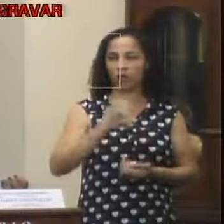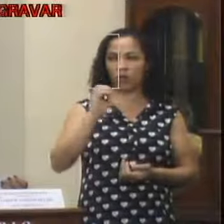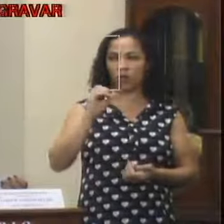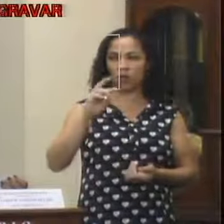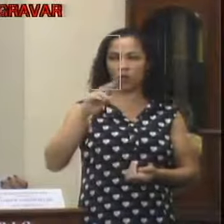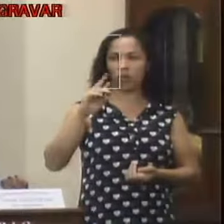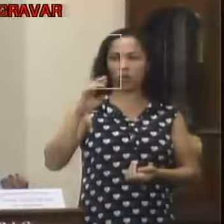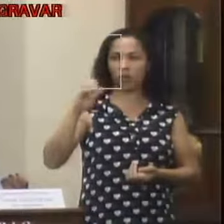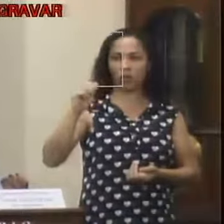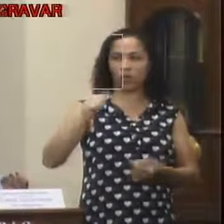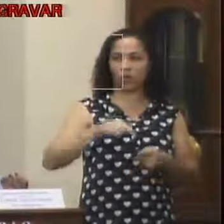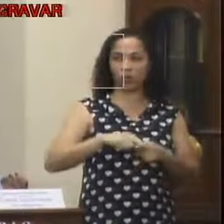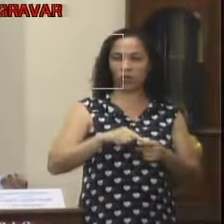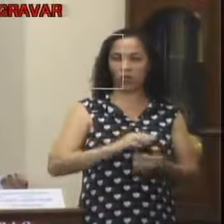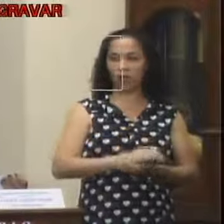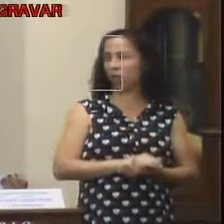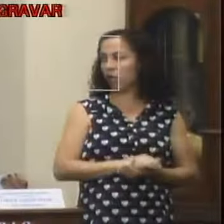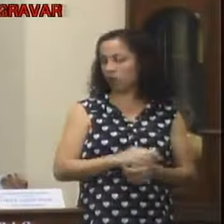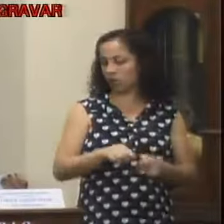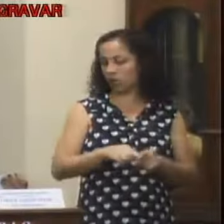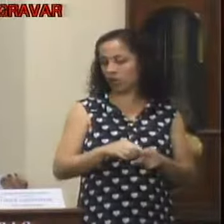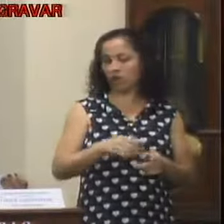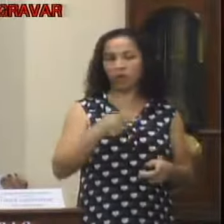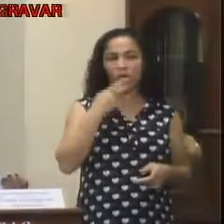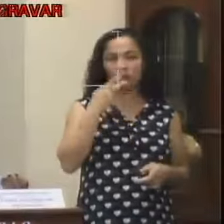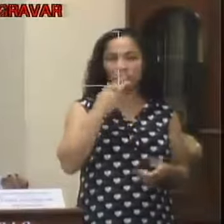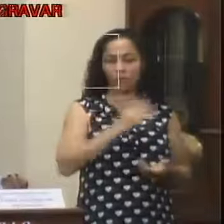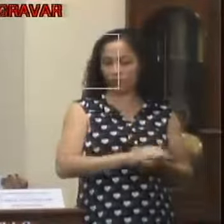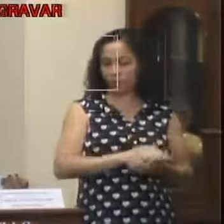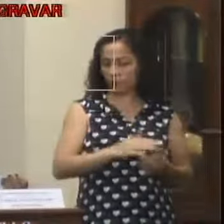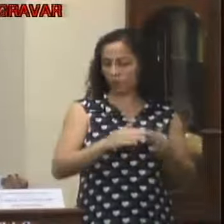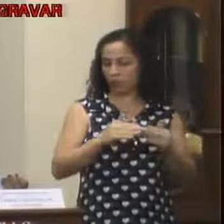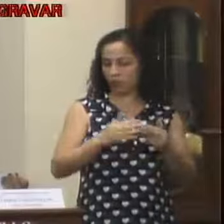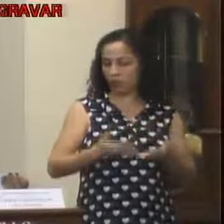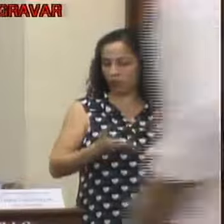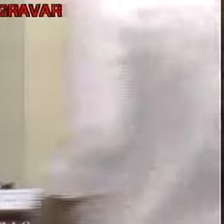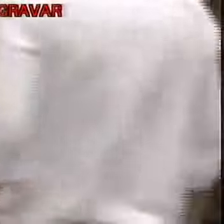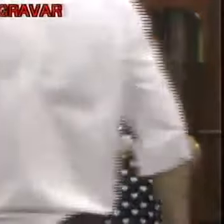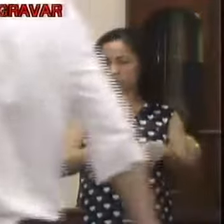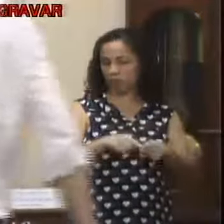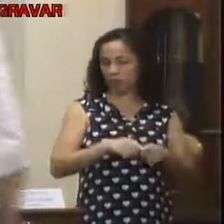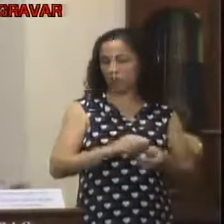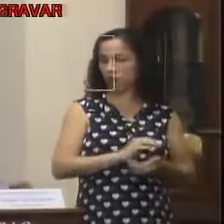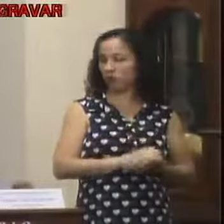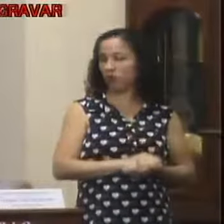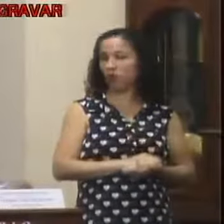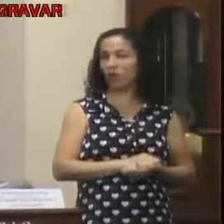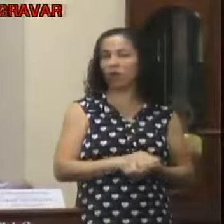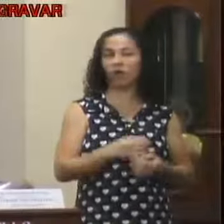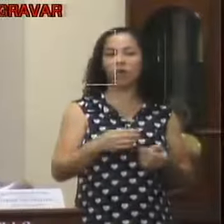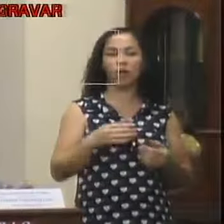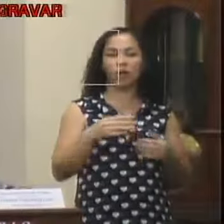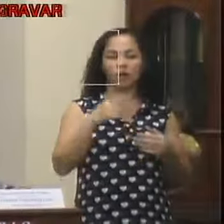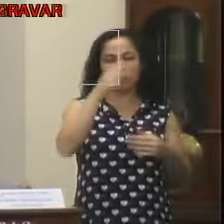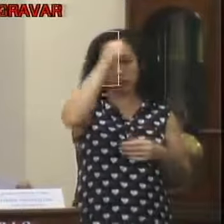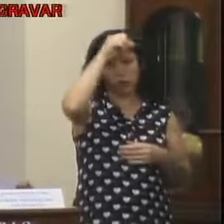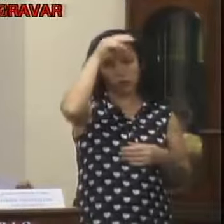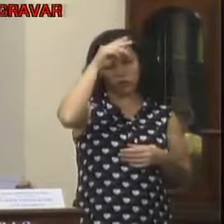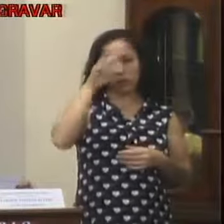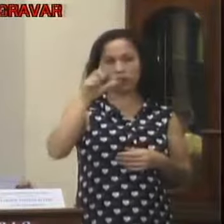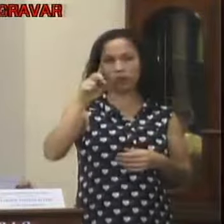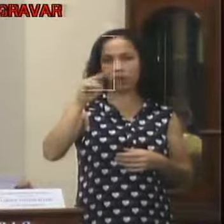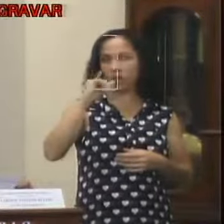Magalhães Graça, no uso de suas atribuições na forma regimental, requer a Vossa Excelência o encaminhamento da presente indicação, solicitando ao excelentíssimo senhor prefeito municipal,